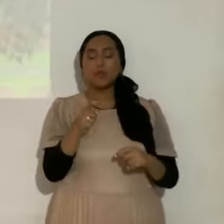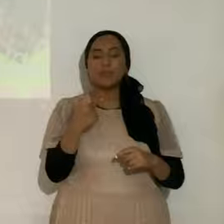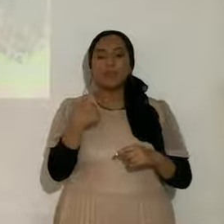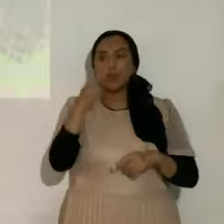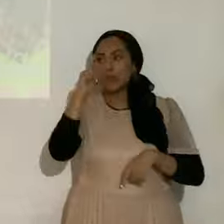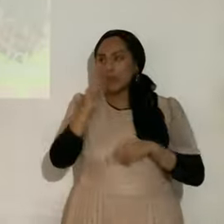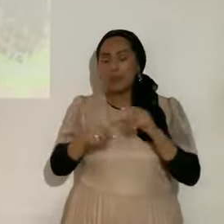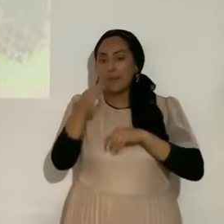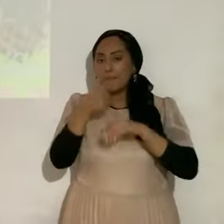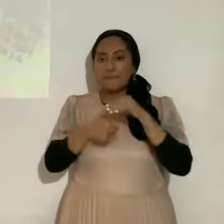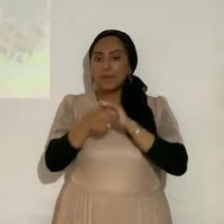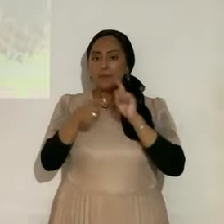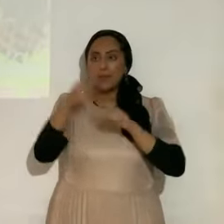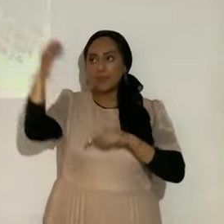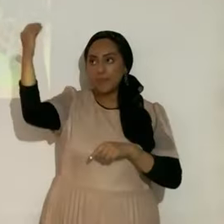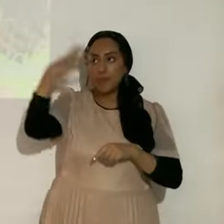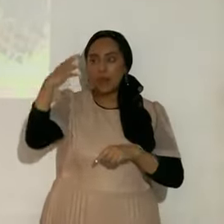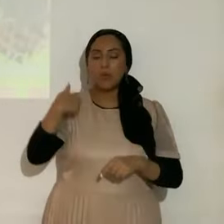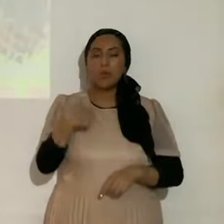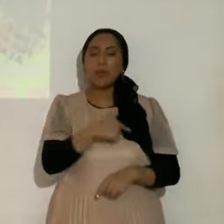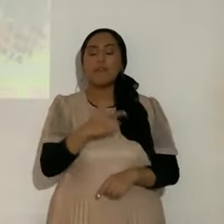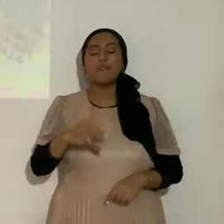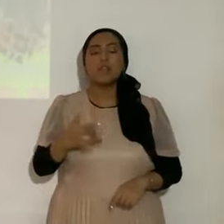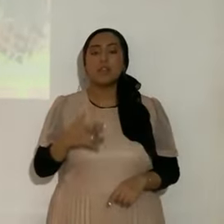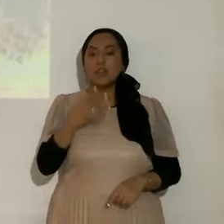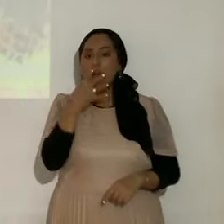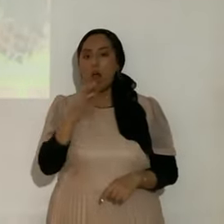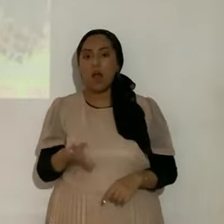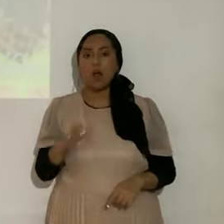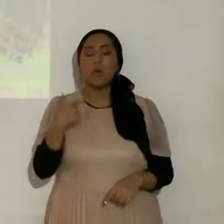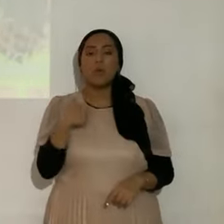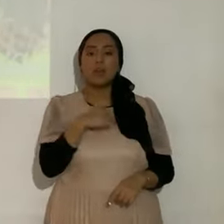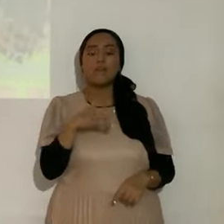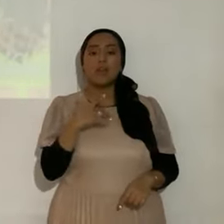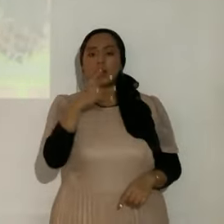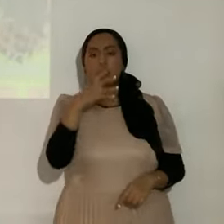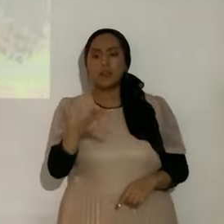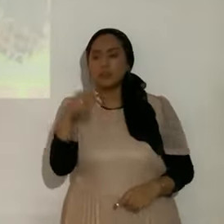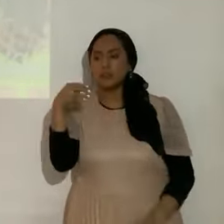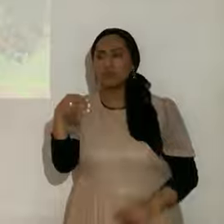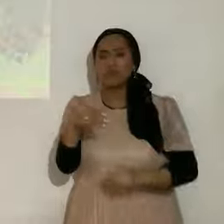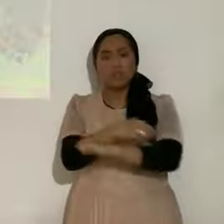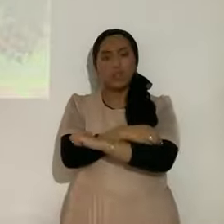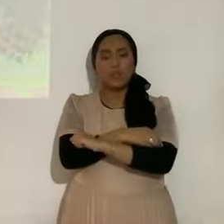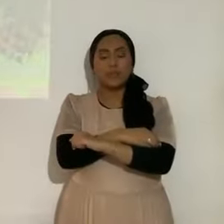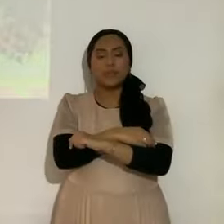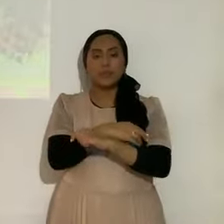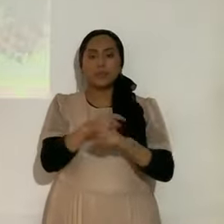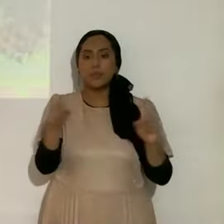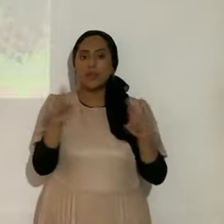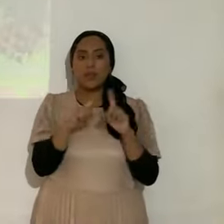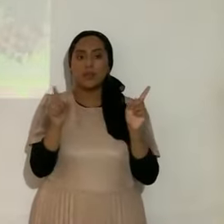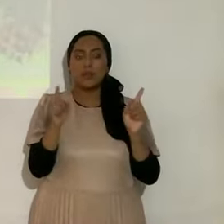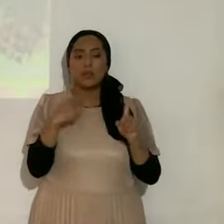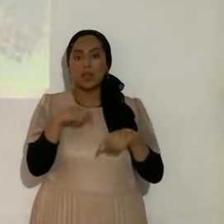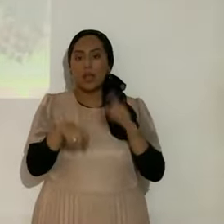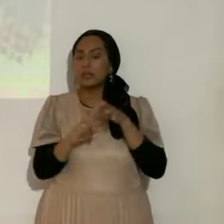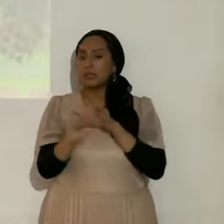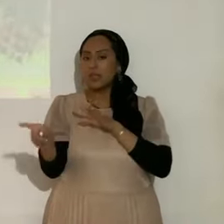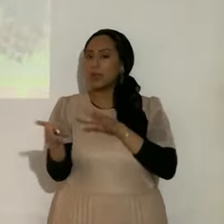imposible ocultarnos del sol porque sentimos ese calor. Sentimos ese calor muy fuerte, pero realmente no se puede